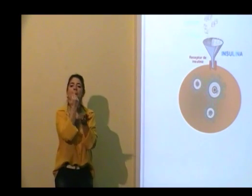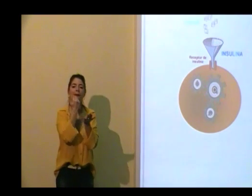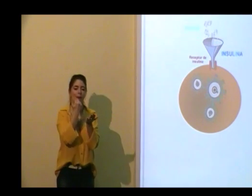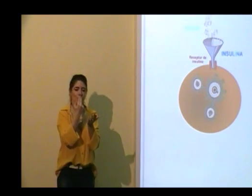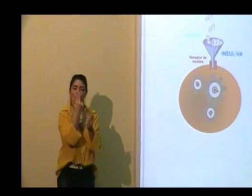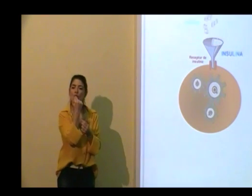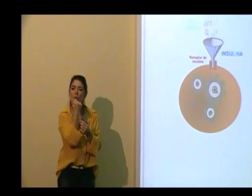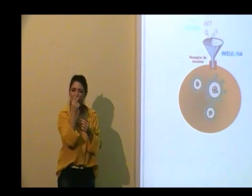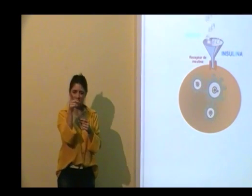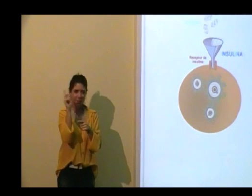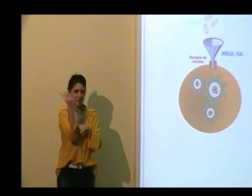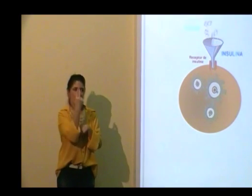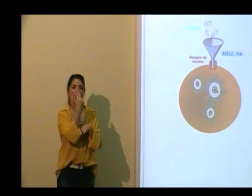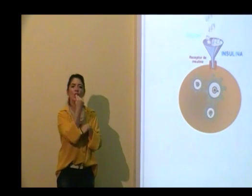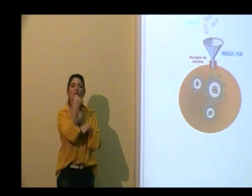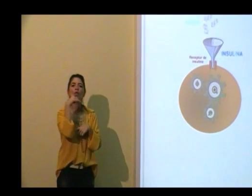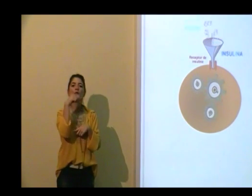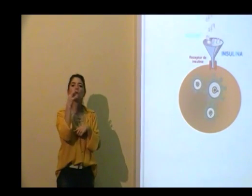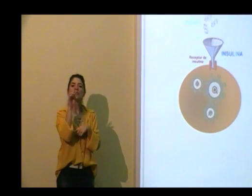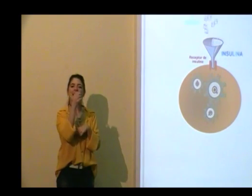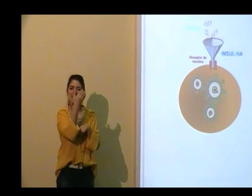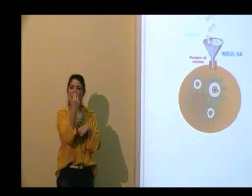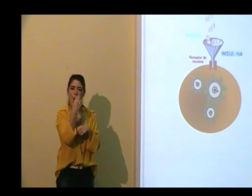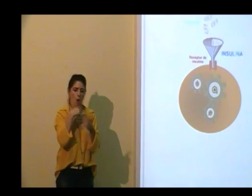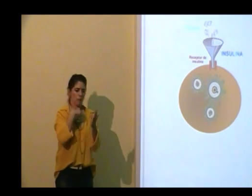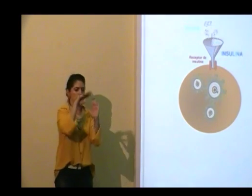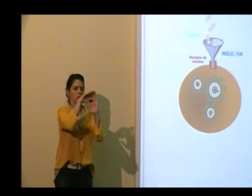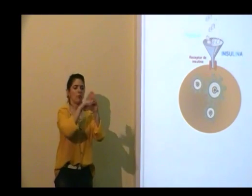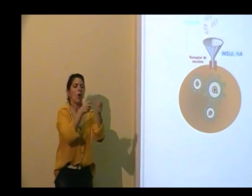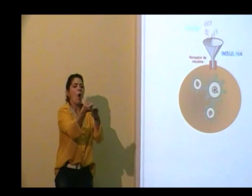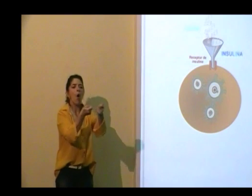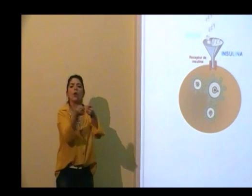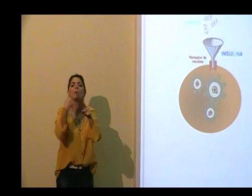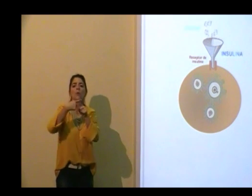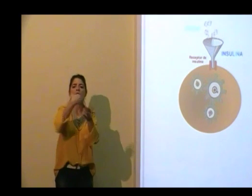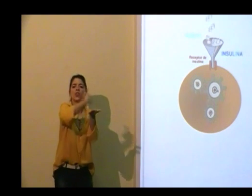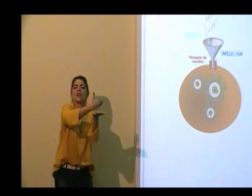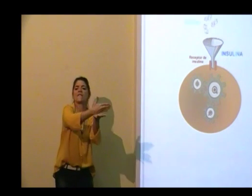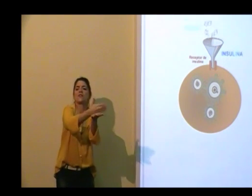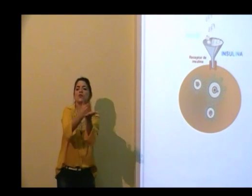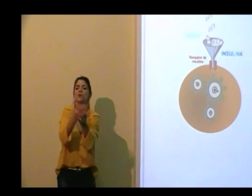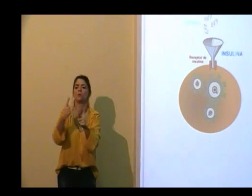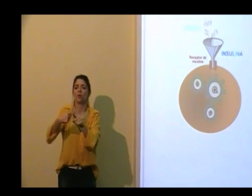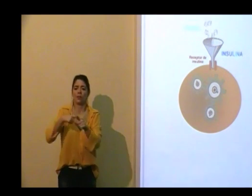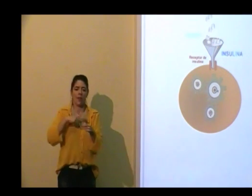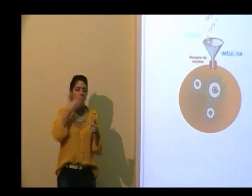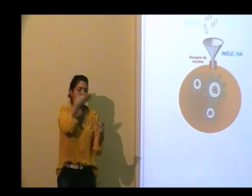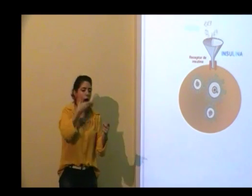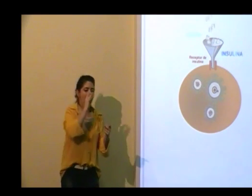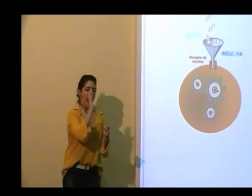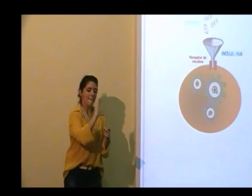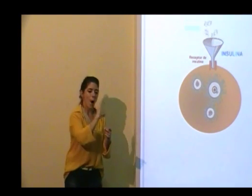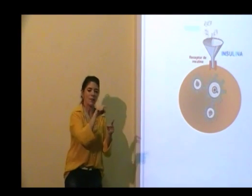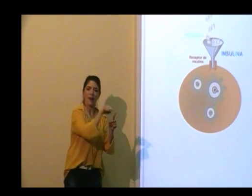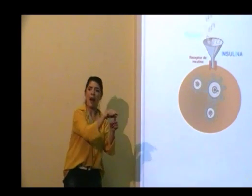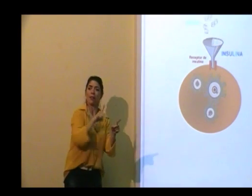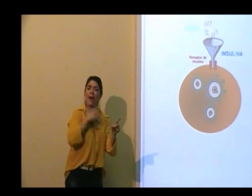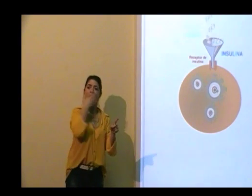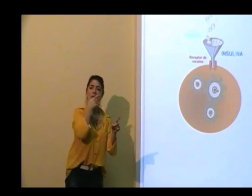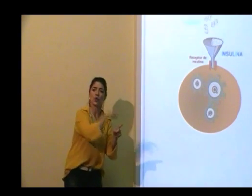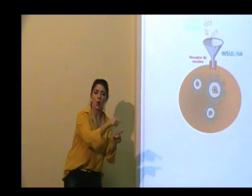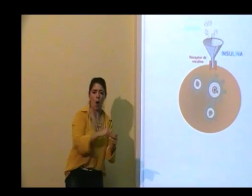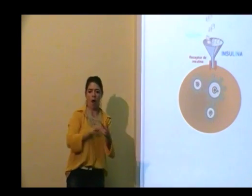muito açúcar, ele fica em excesso. A gente precisa ter cuidado com a nossa nutrição